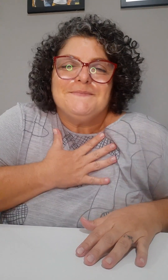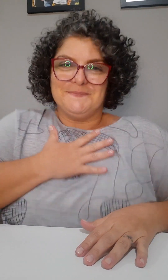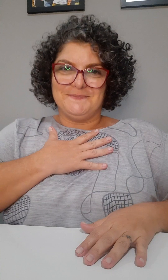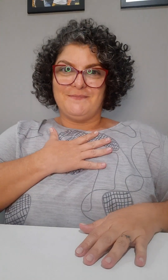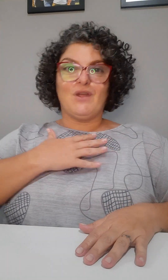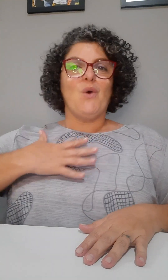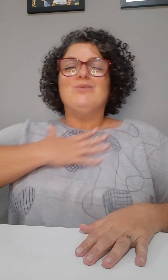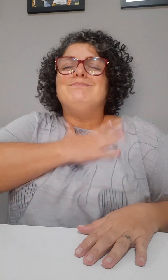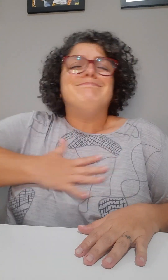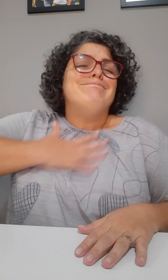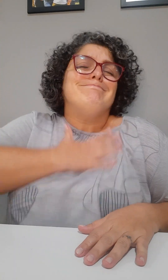Ou,